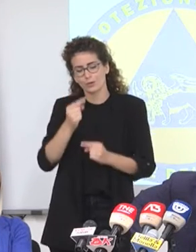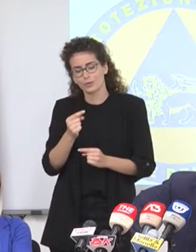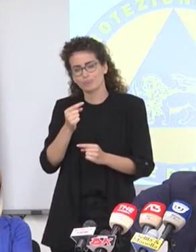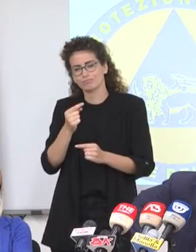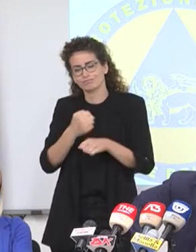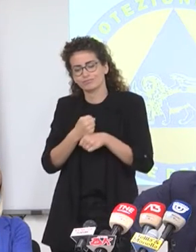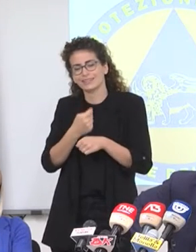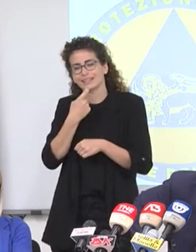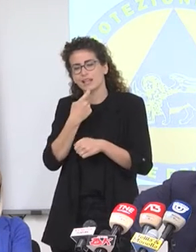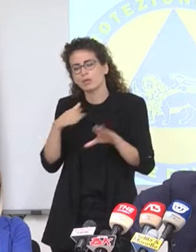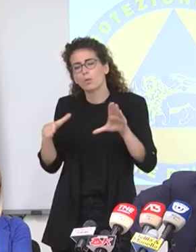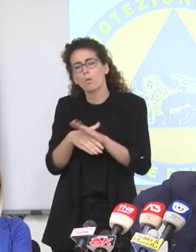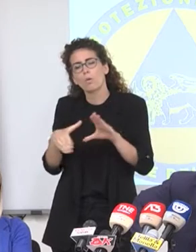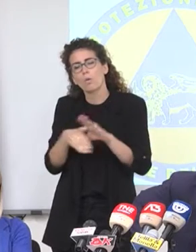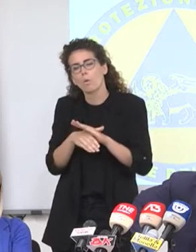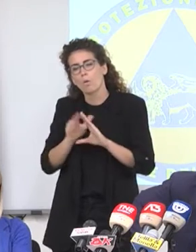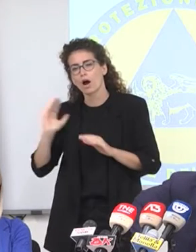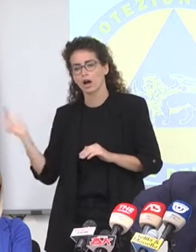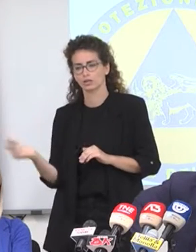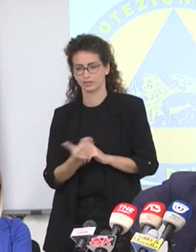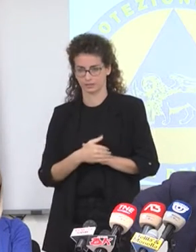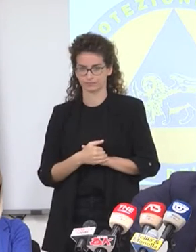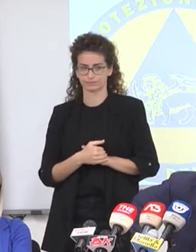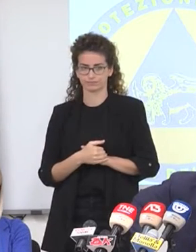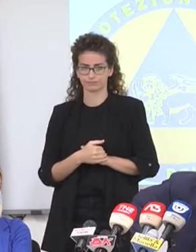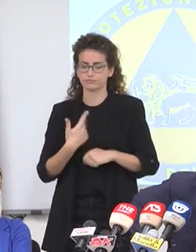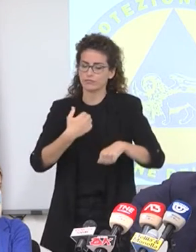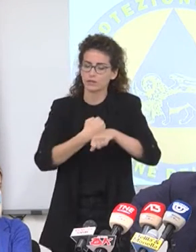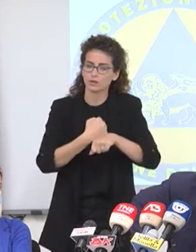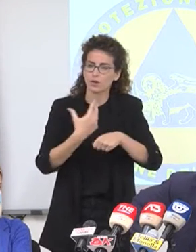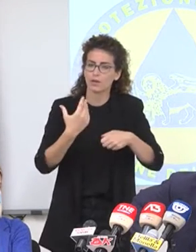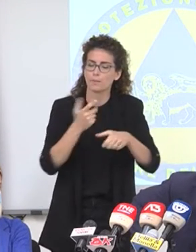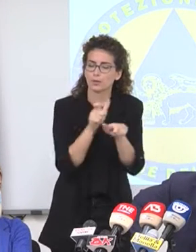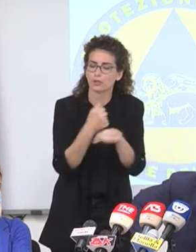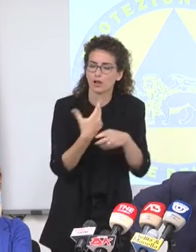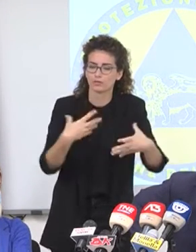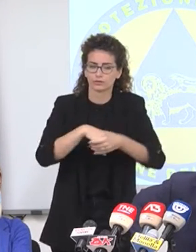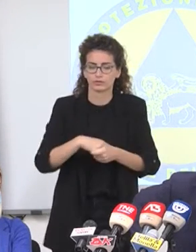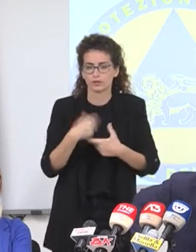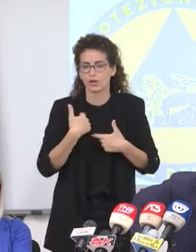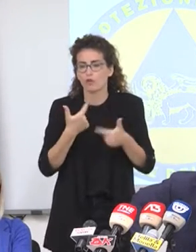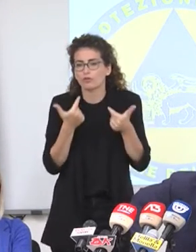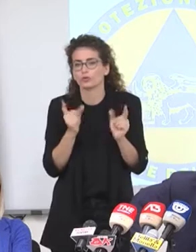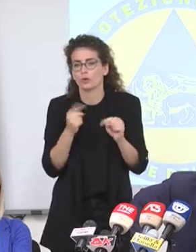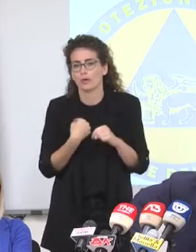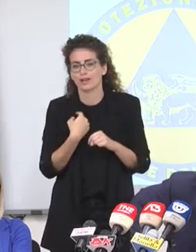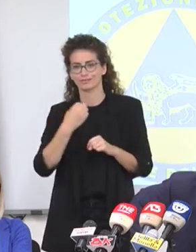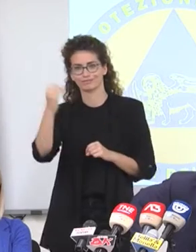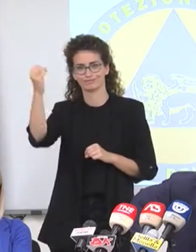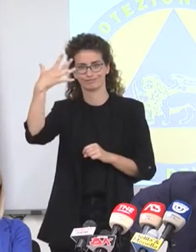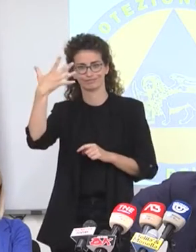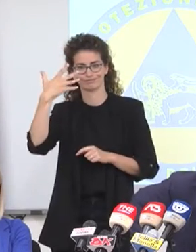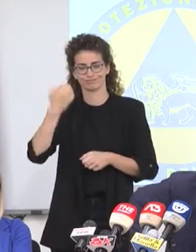consiglio ea tutti coloro che lavorano con noi io sono solo come si vedeva solo la fortuna di essere sotto il riflettore a fare il porta bandiera